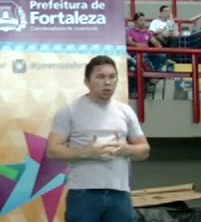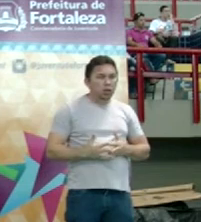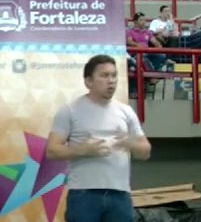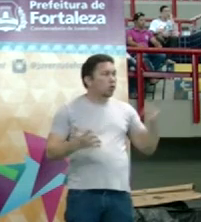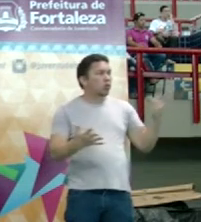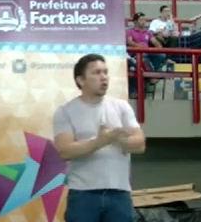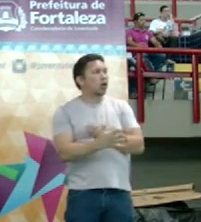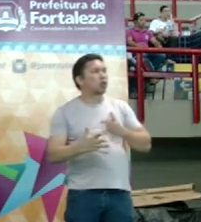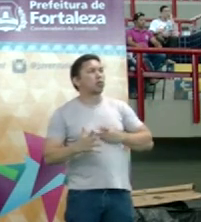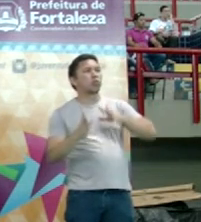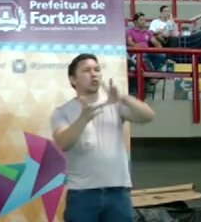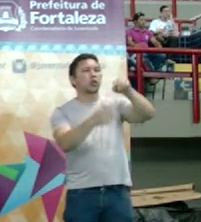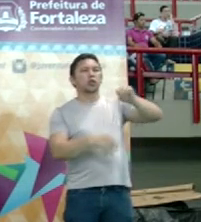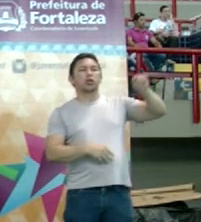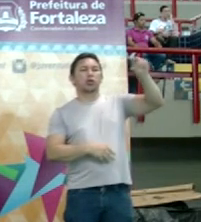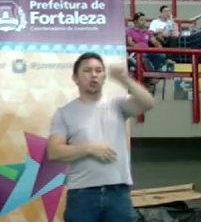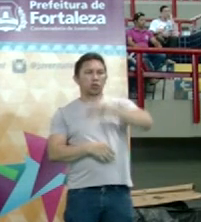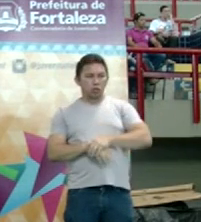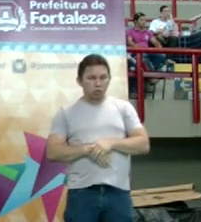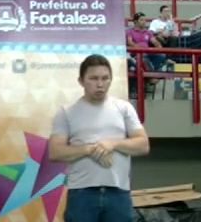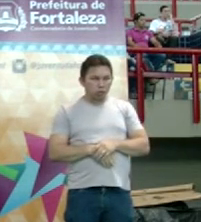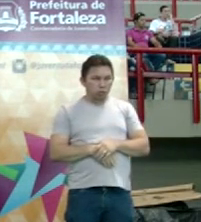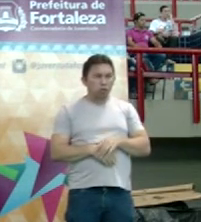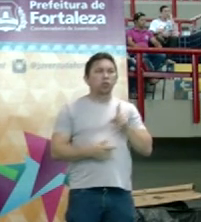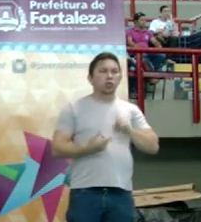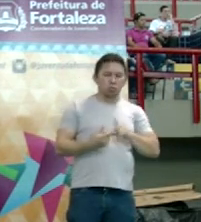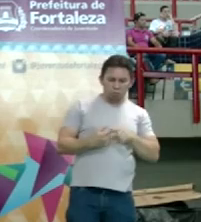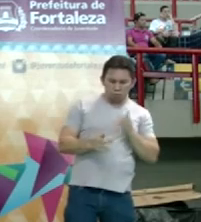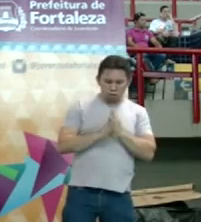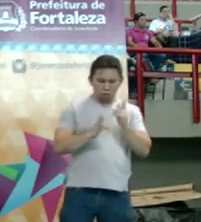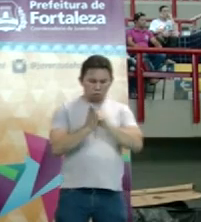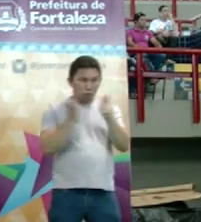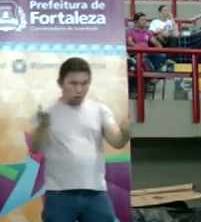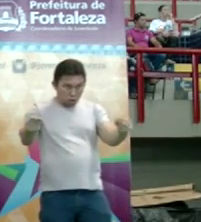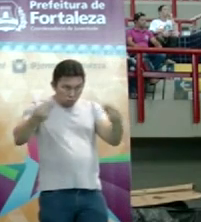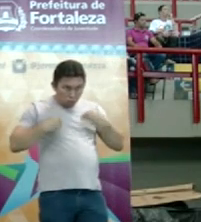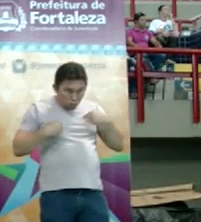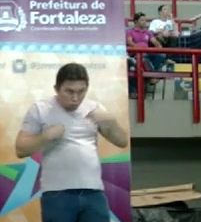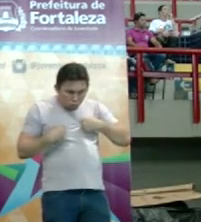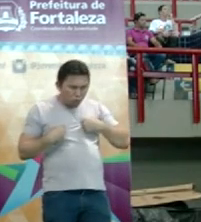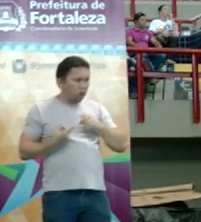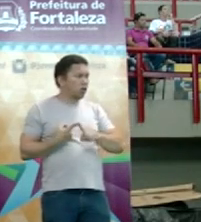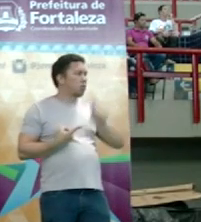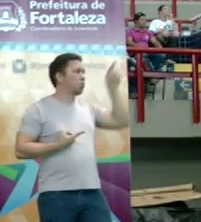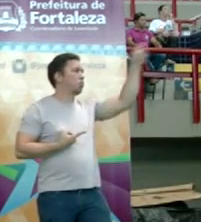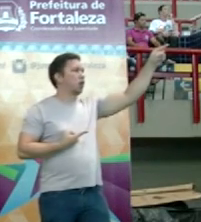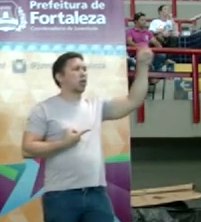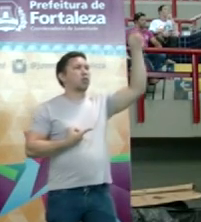da sua casa, o porteiro lê, o cara que está lá no apartamento, seja médico,